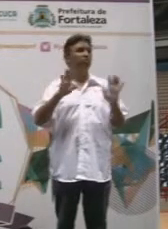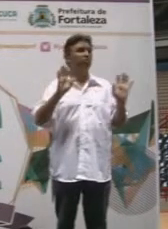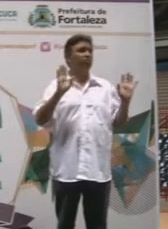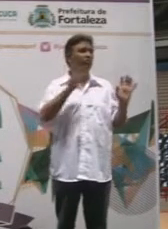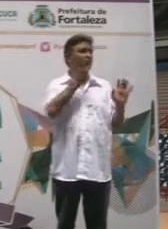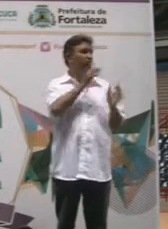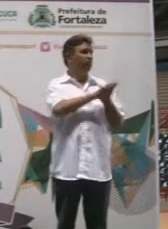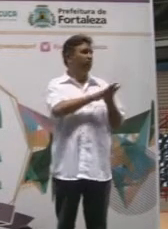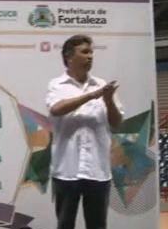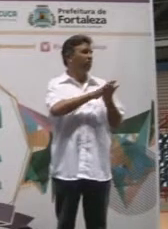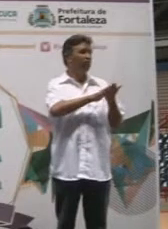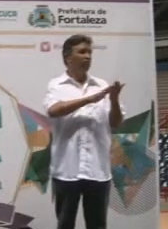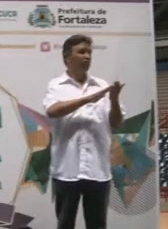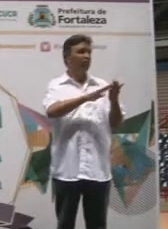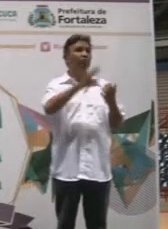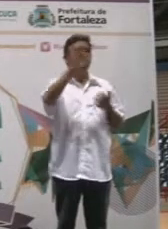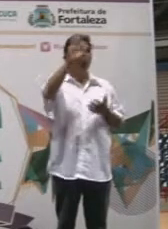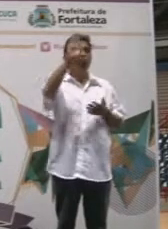entregar?